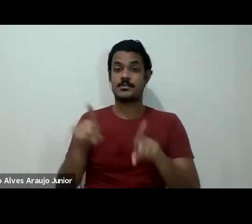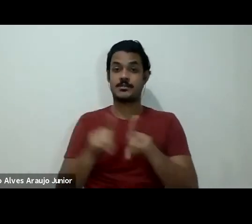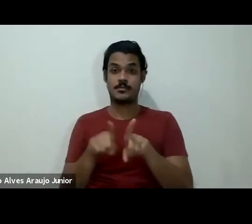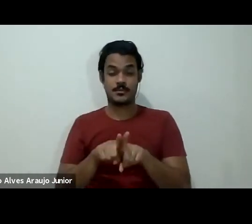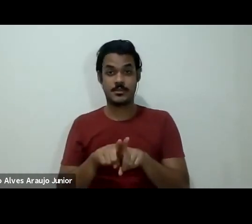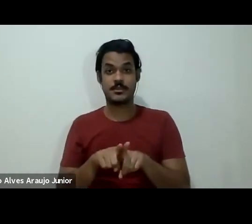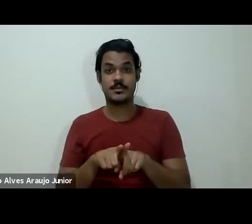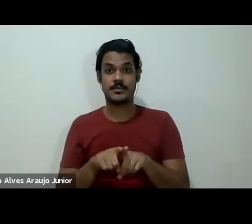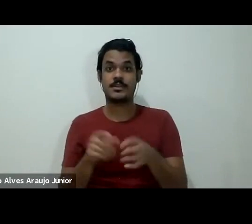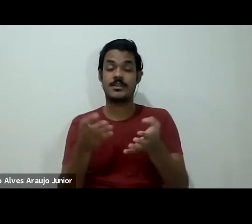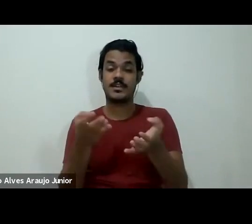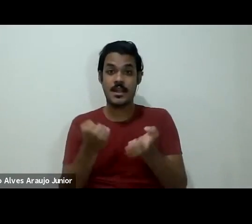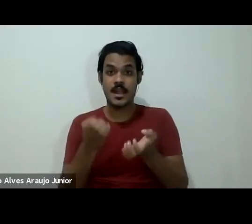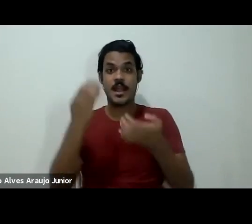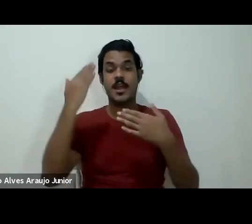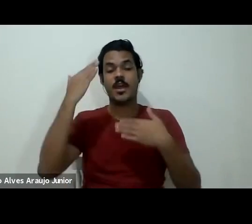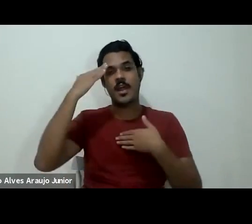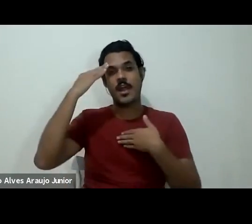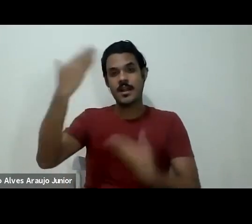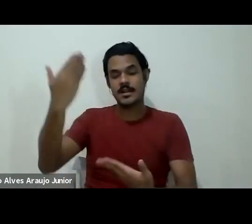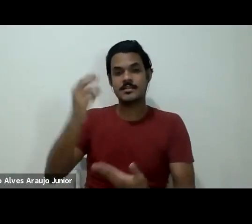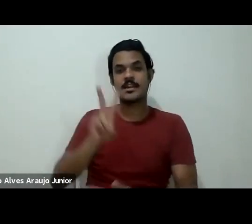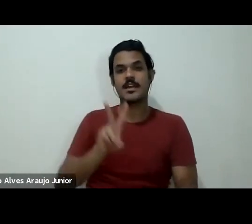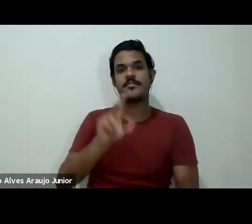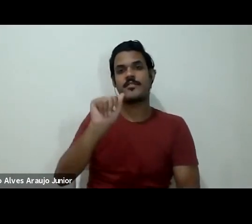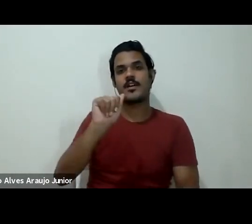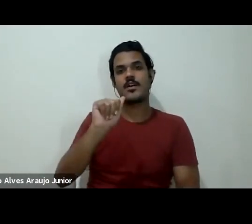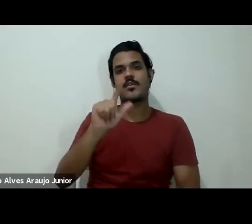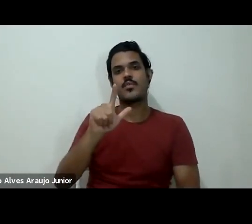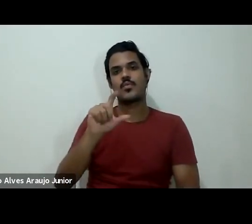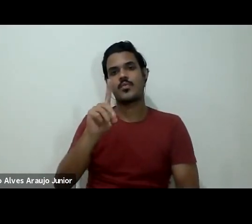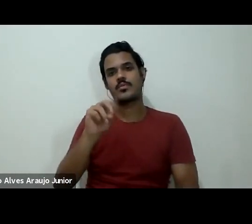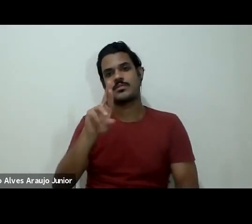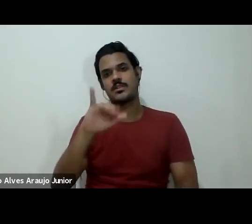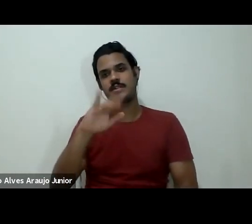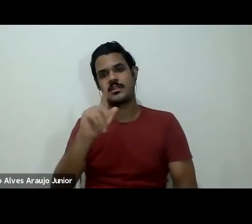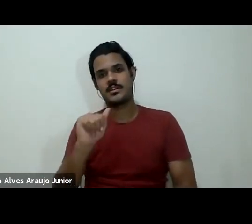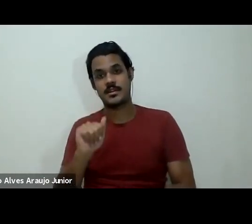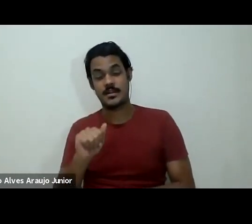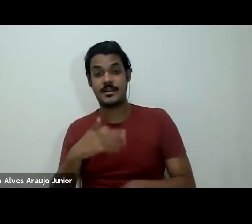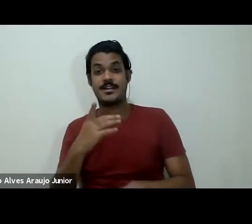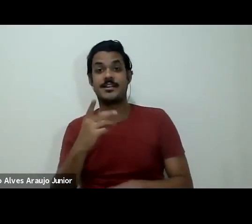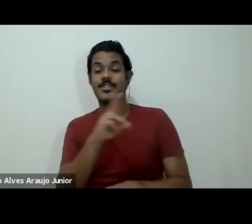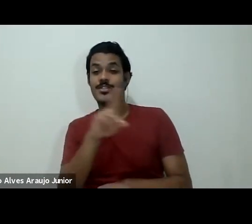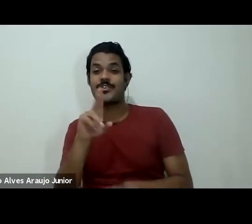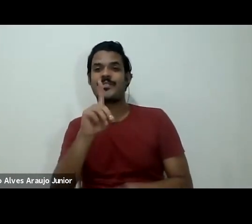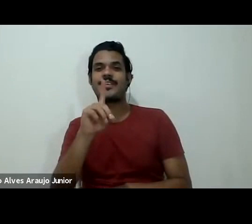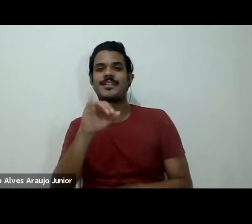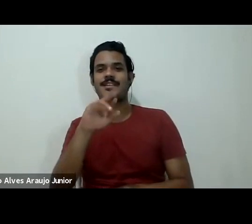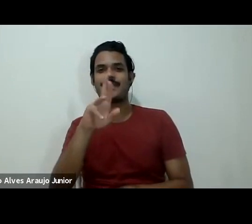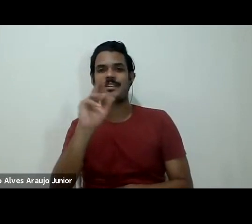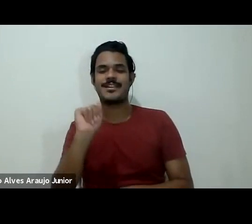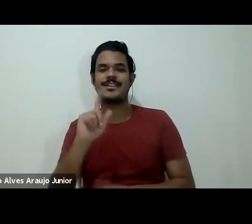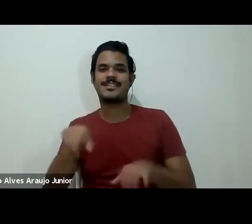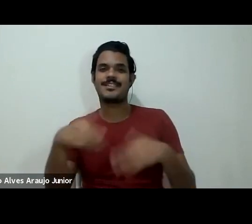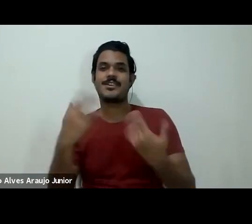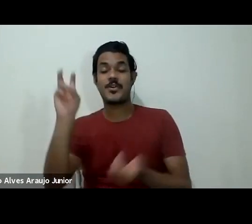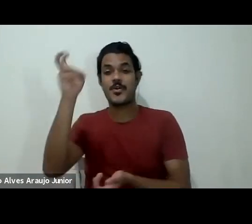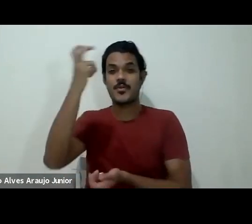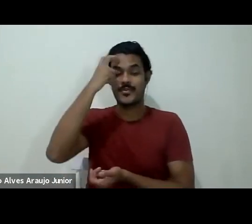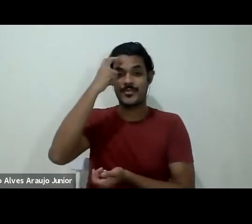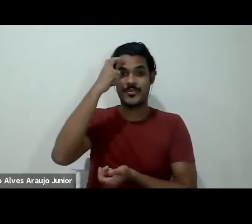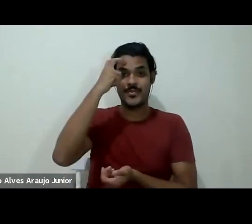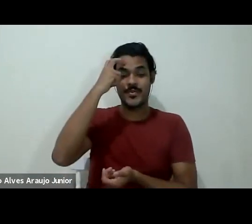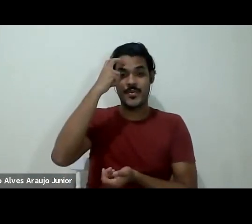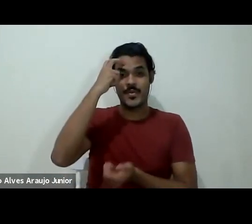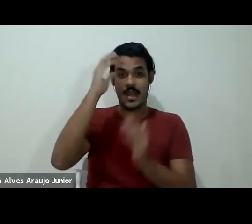quero agradecer especialmente a Valdíria Souza, Dira. Eu estou aqui na Baiomi, Casa de Cultura, que a Dira citou,